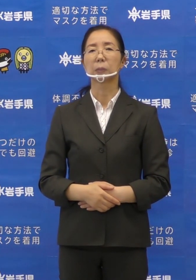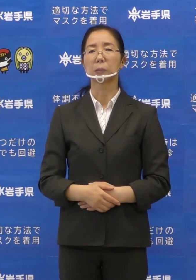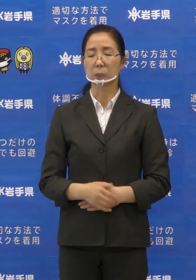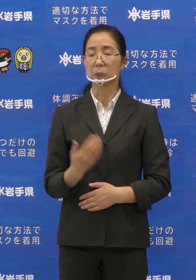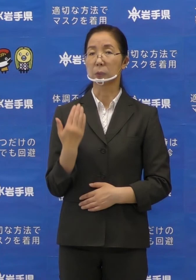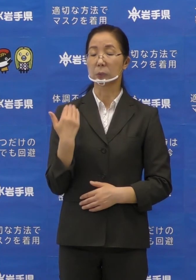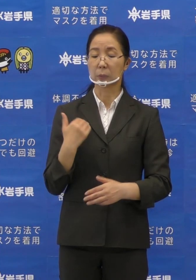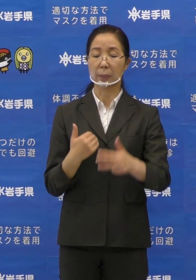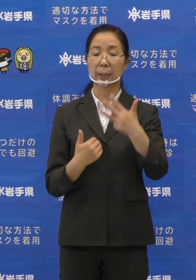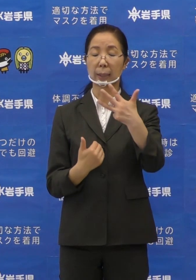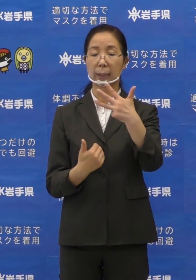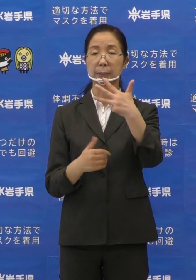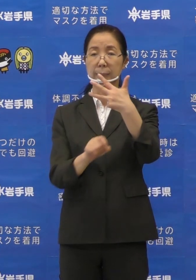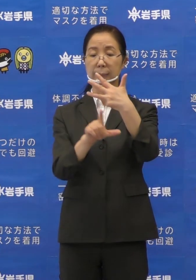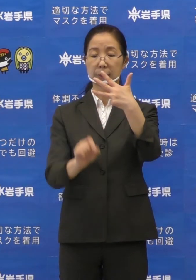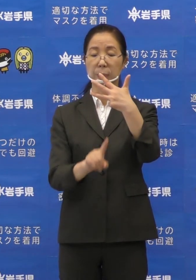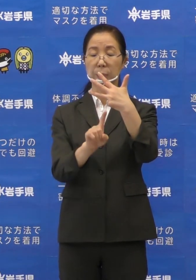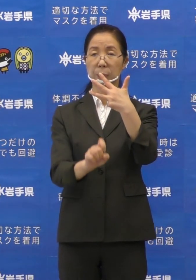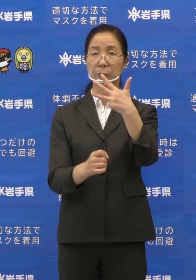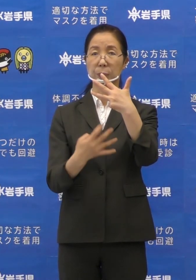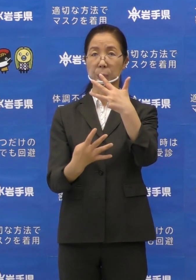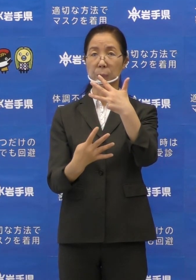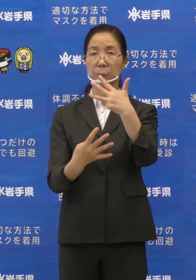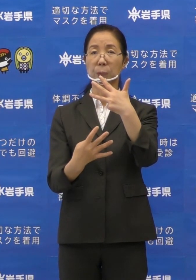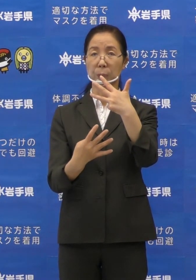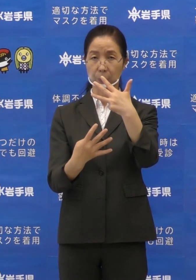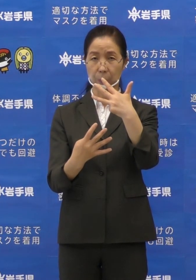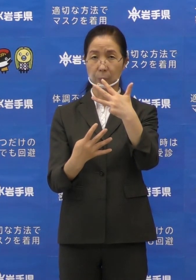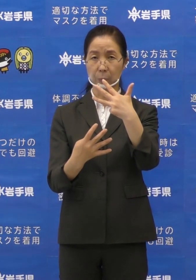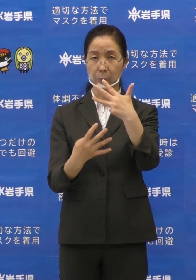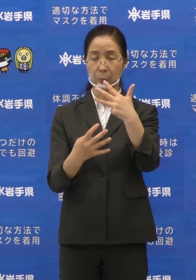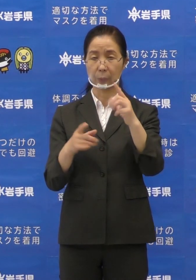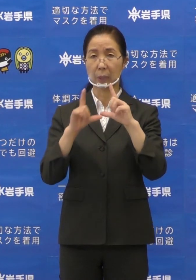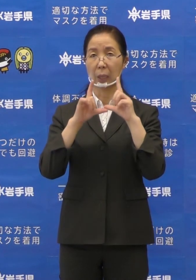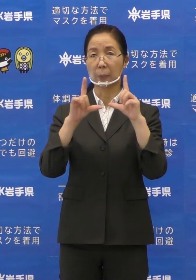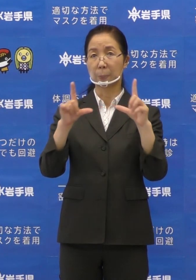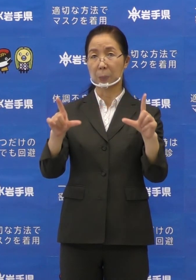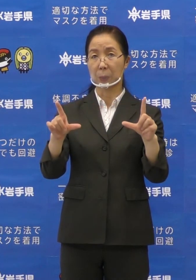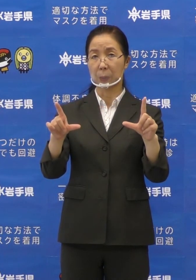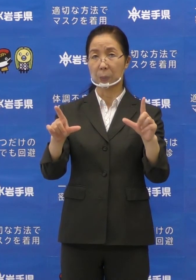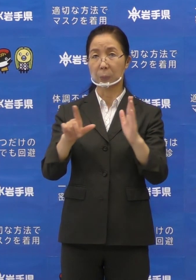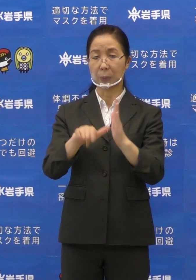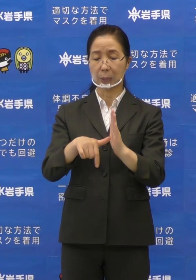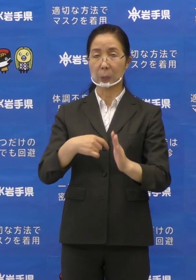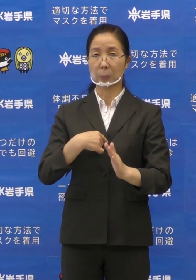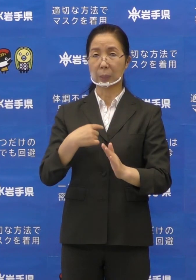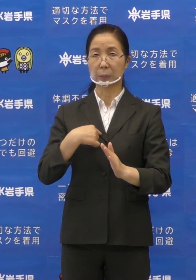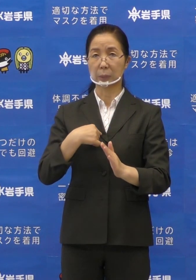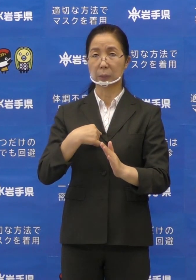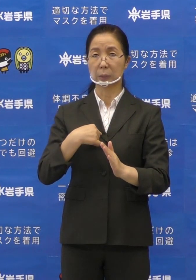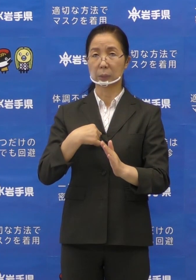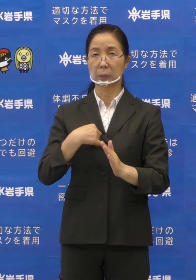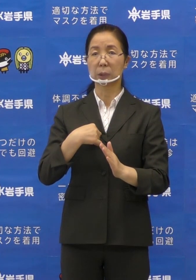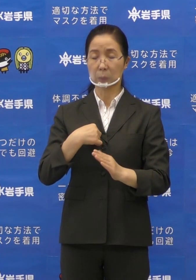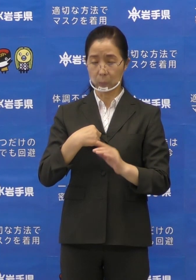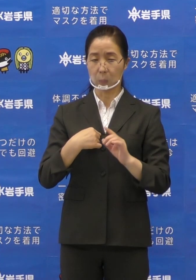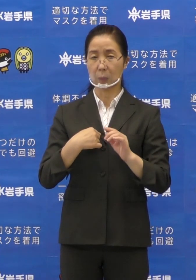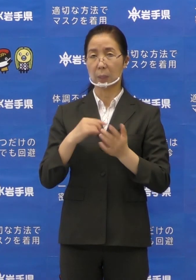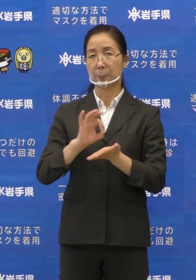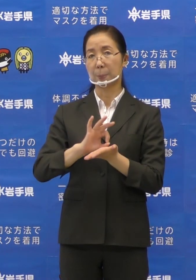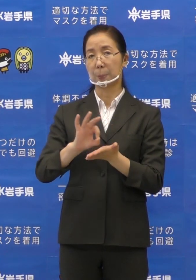日のこの記者発表で、私からのメッセージというものも読み上げられて